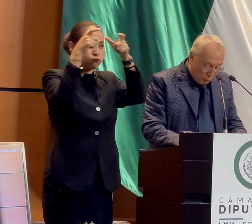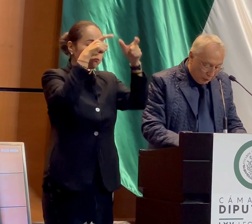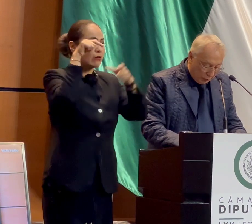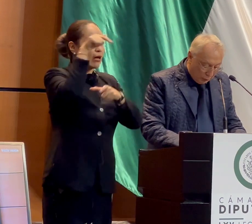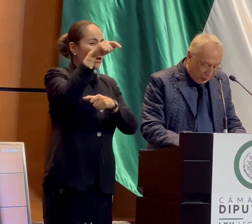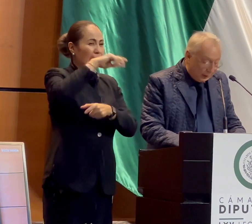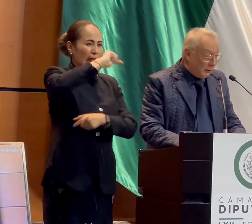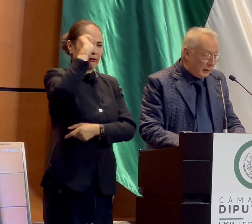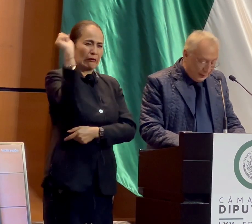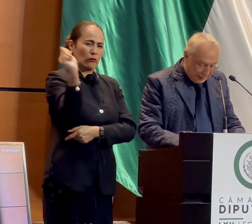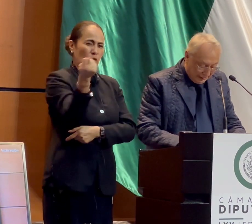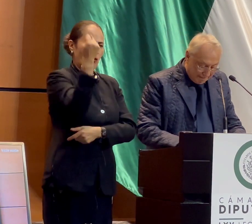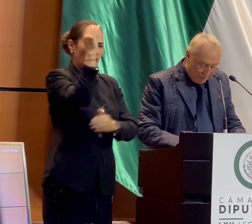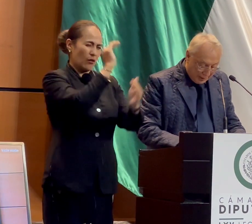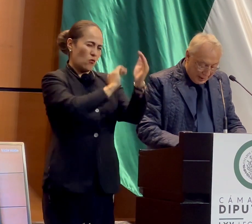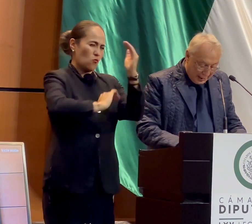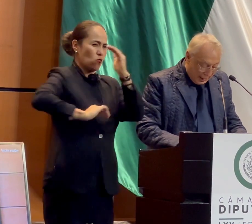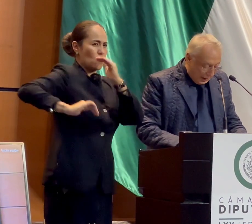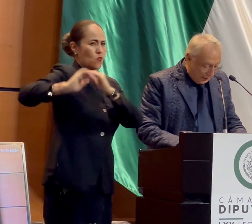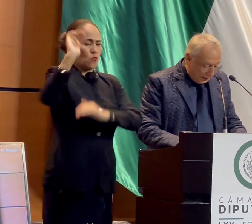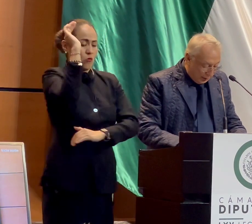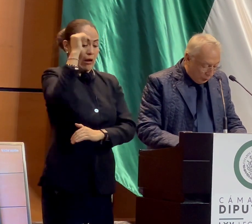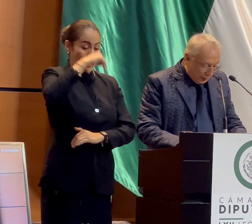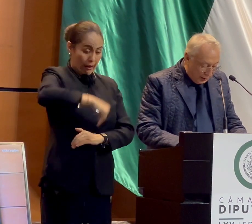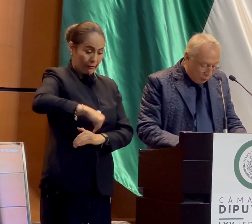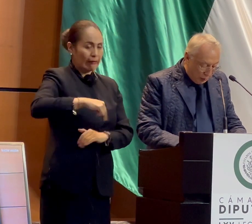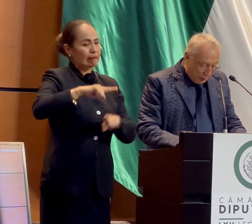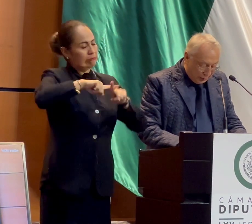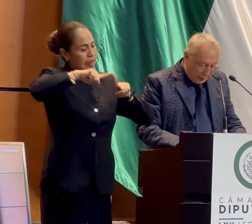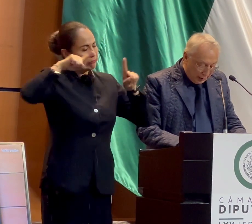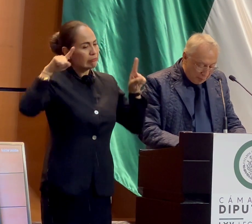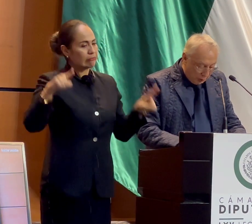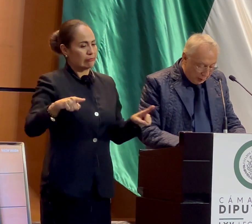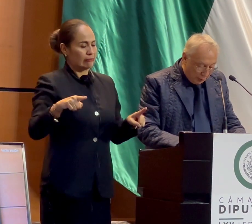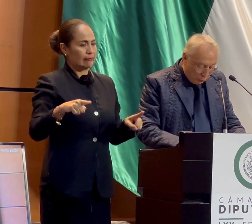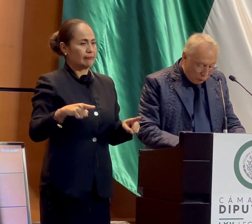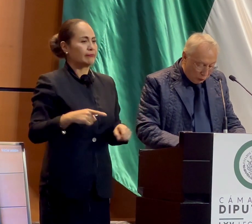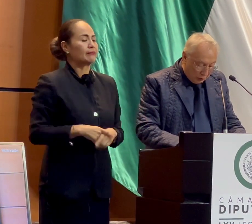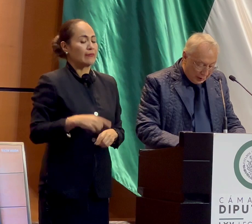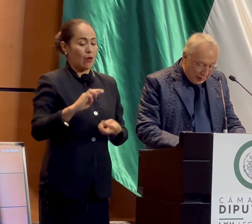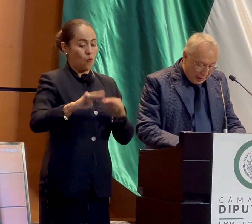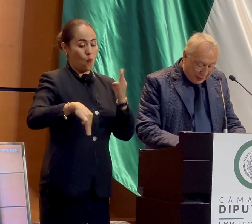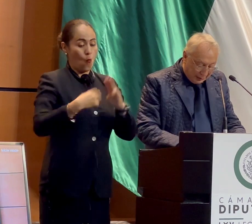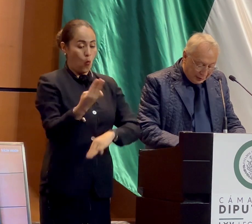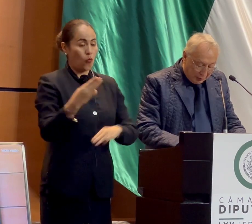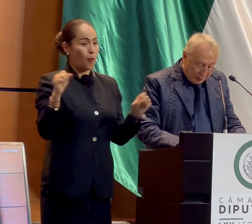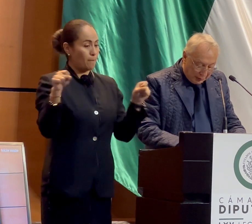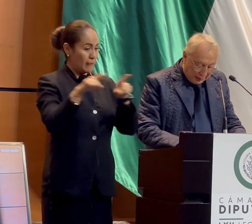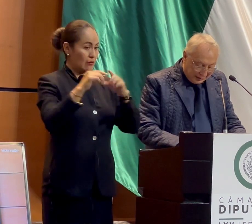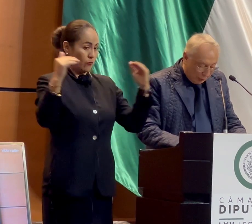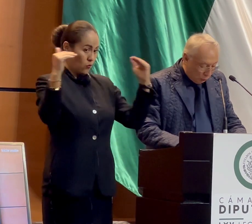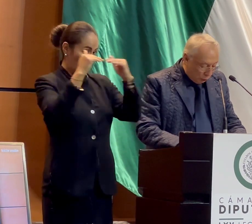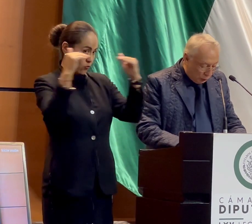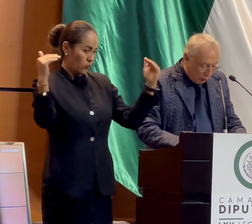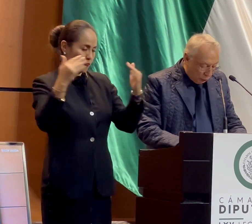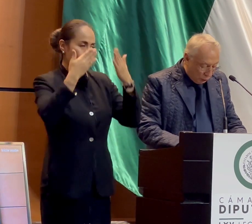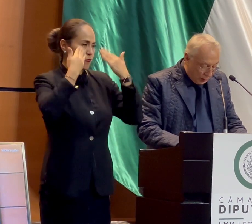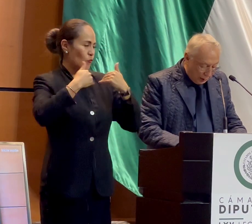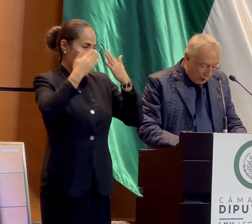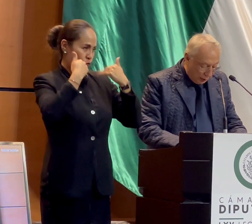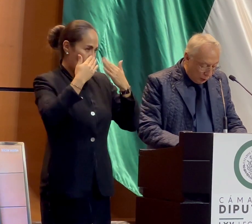muy superior y diferente a la desarrollada actualmente en el mundo. Aparentemente se